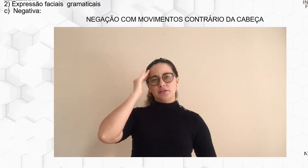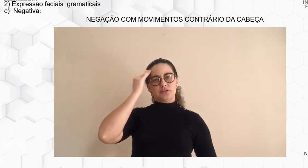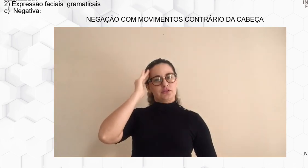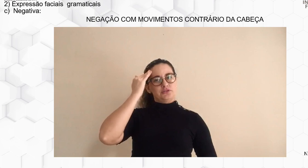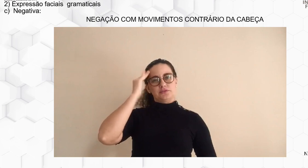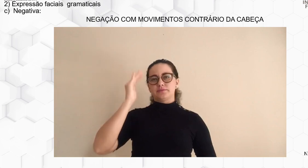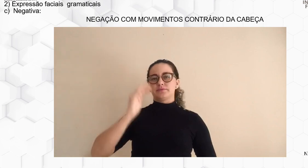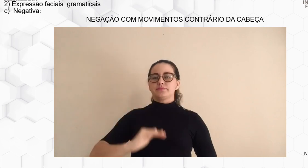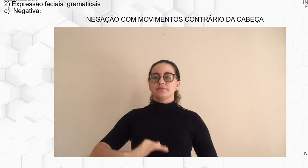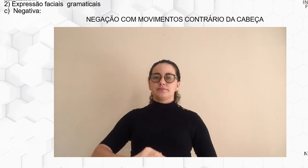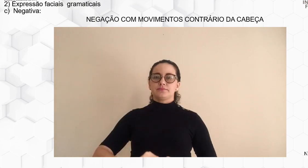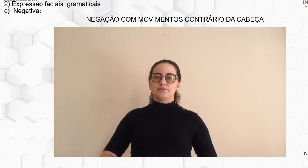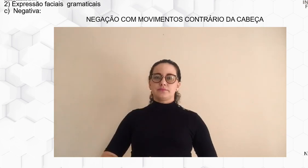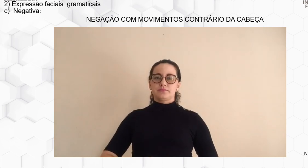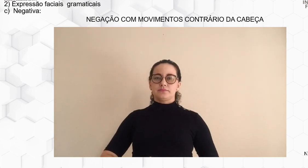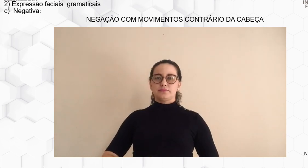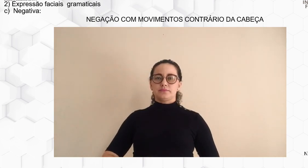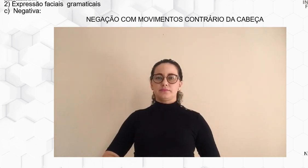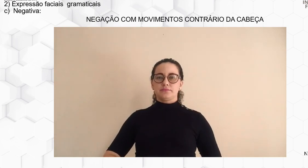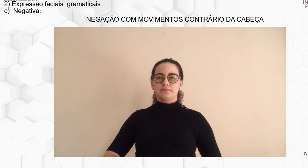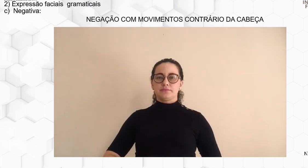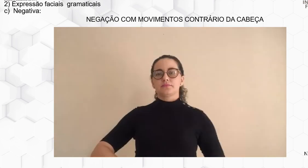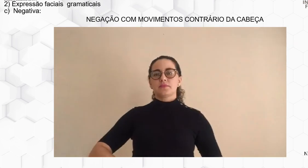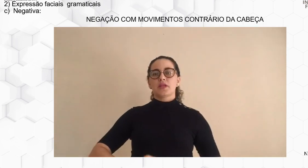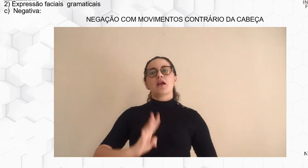não entendi.